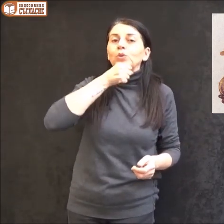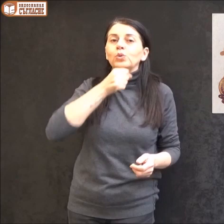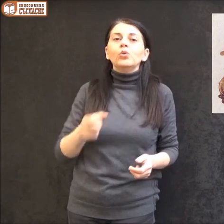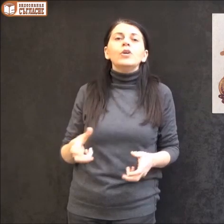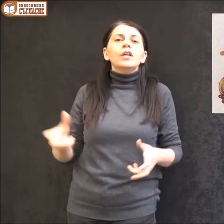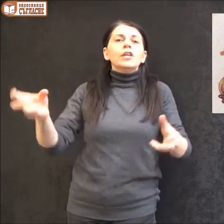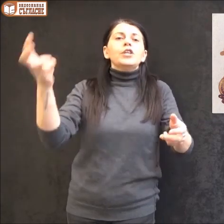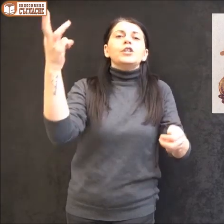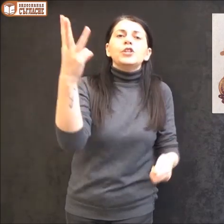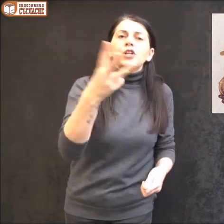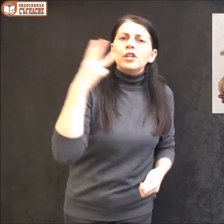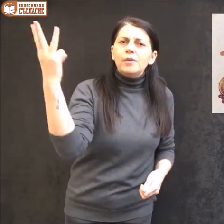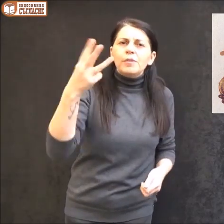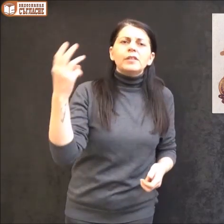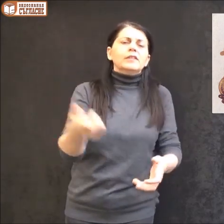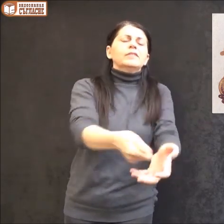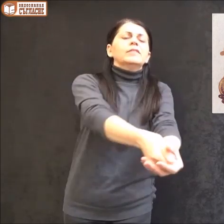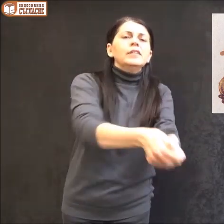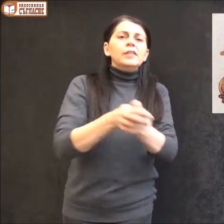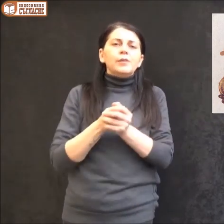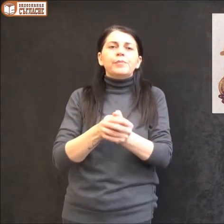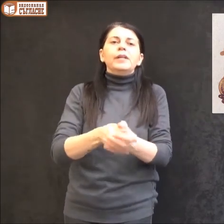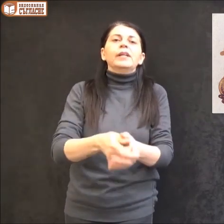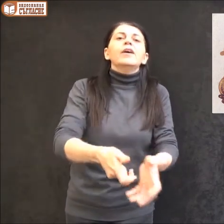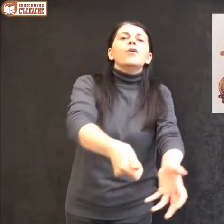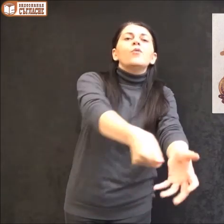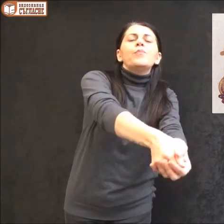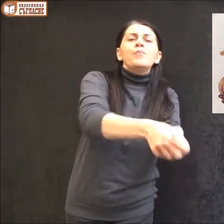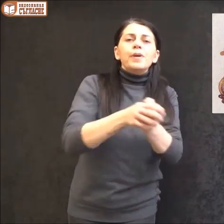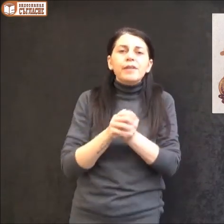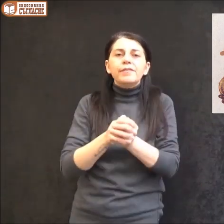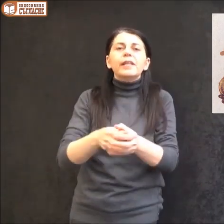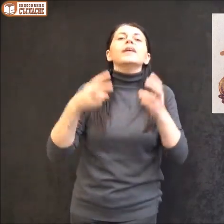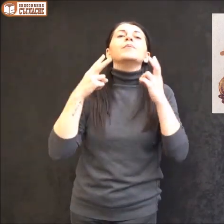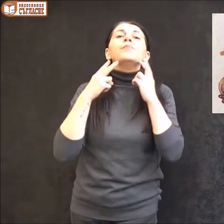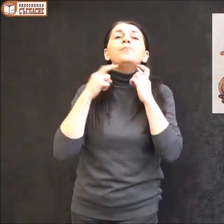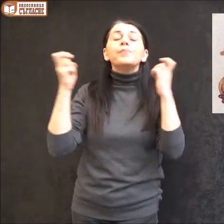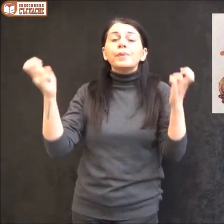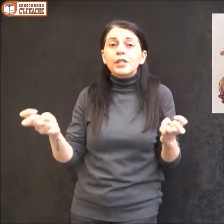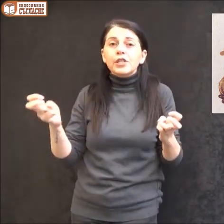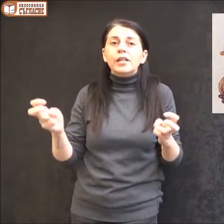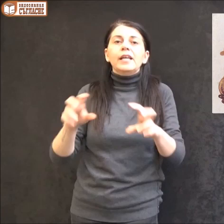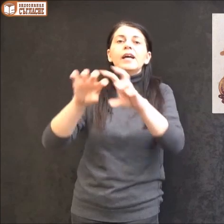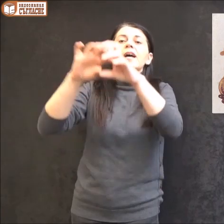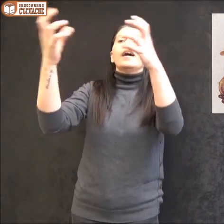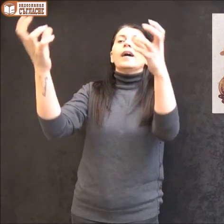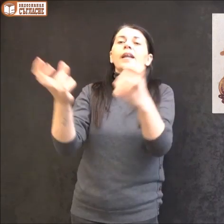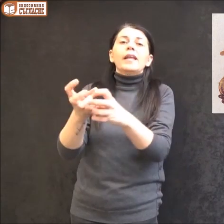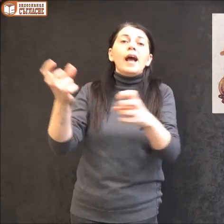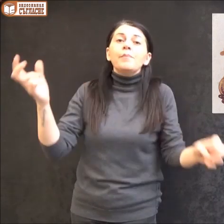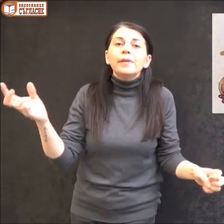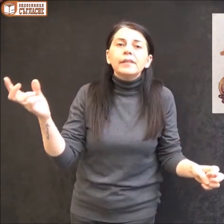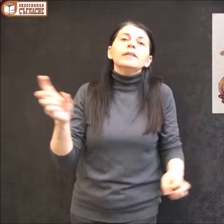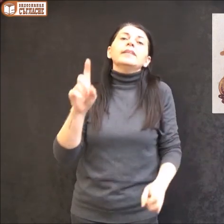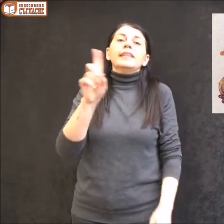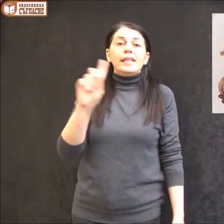дядото и тримата дърпали, опъвали, пъшкали. Рябата не